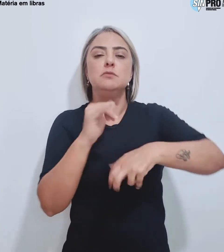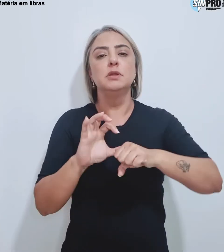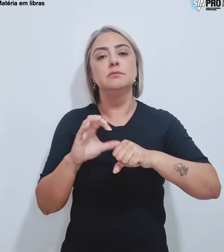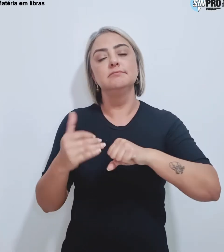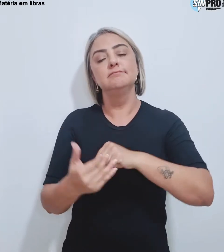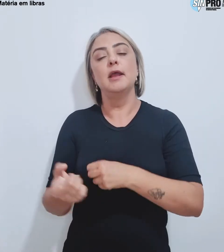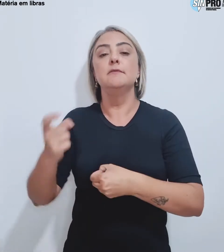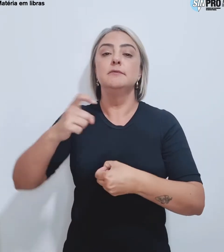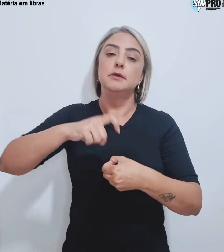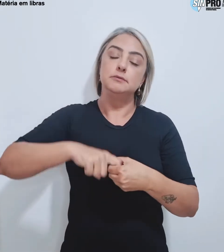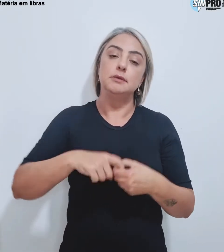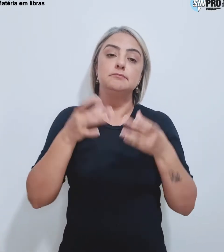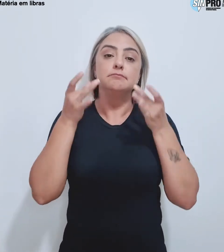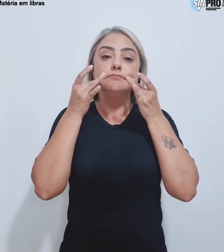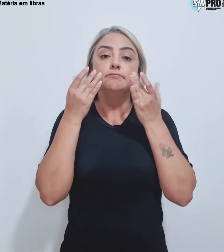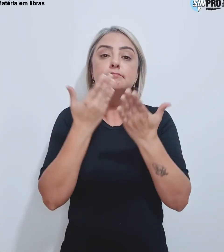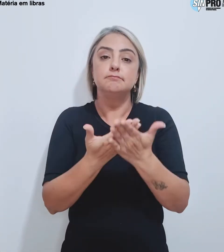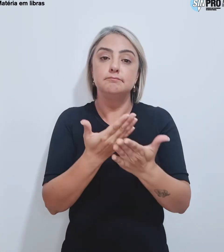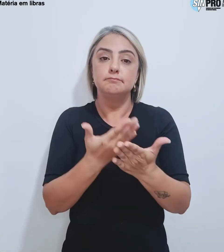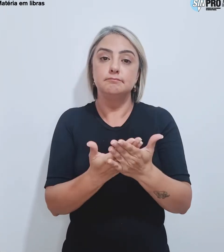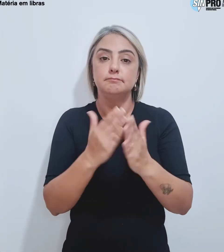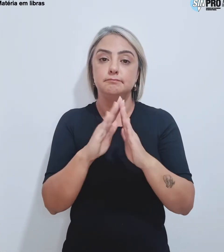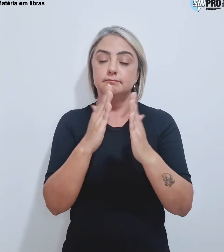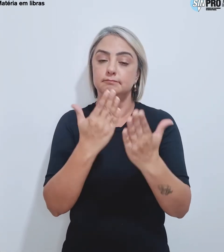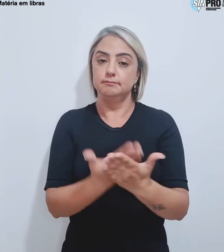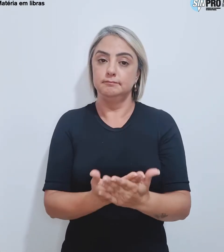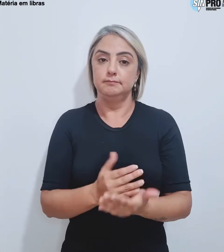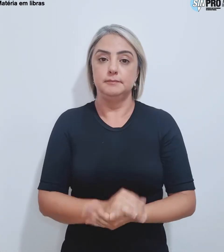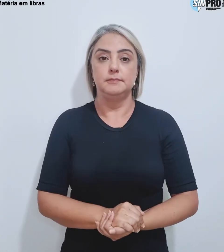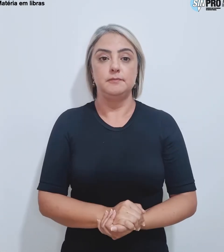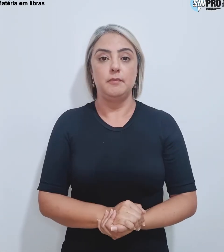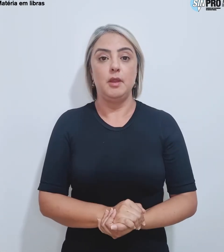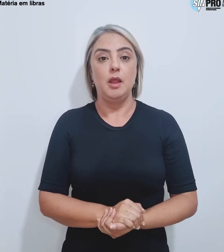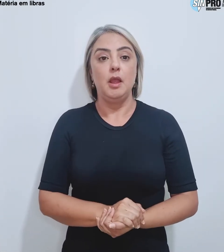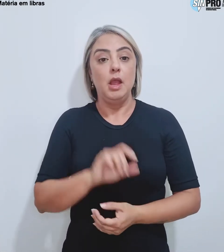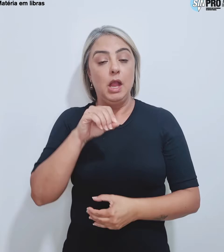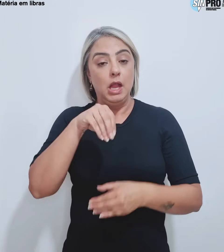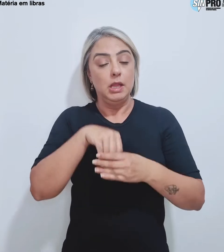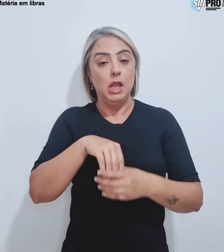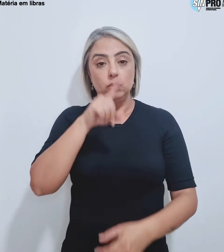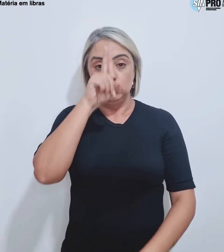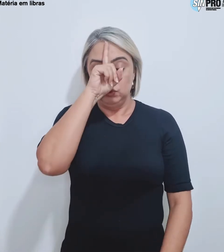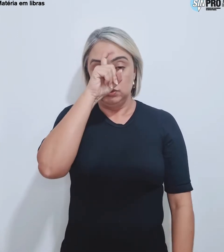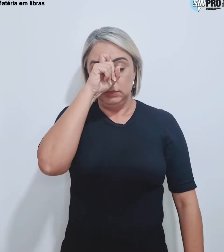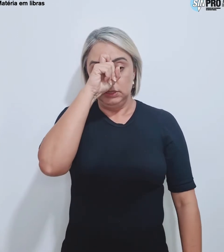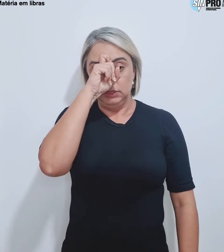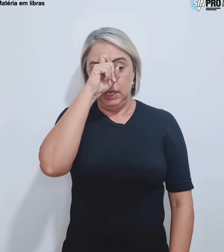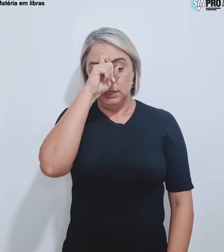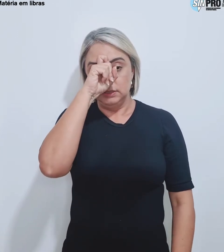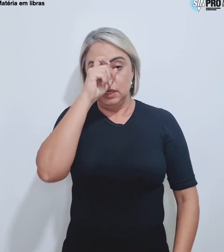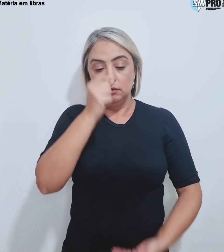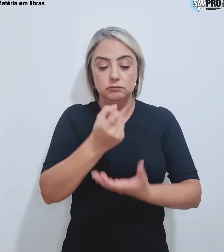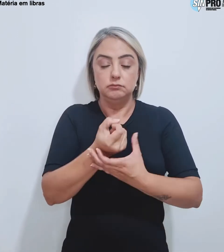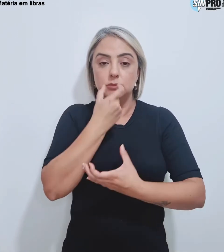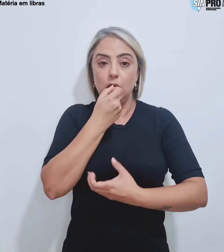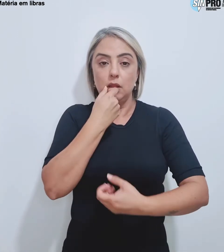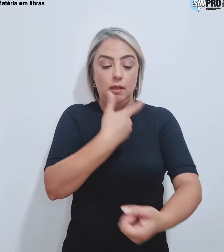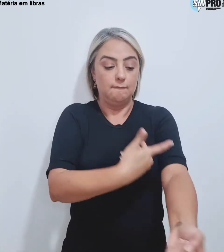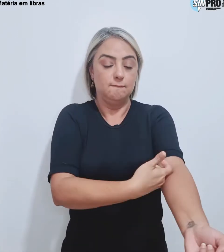Covid-19 ao retornar presencialmente à escola. Dentro do hospital, com medicação